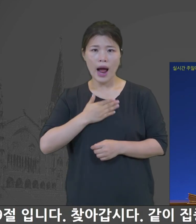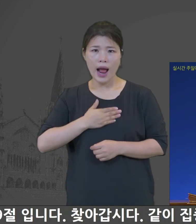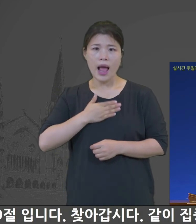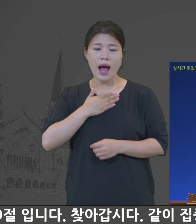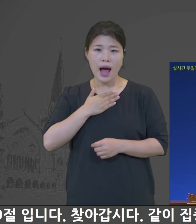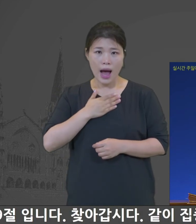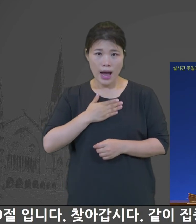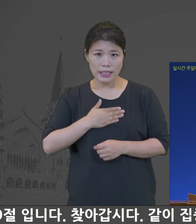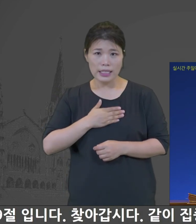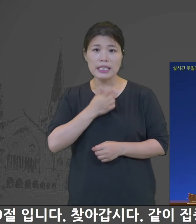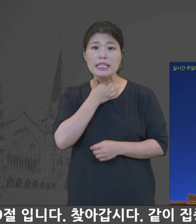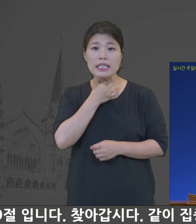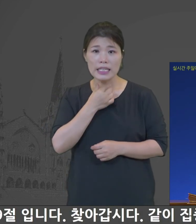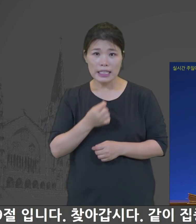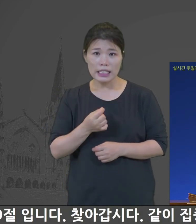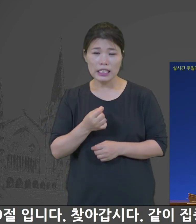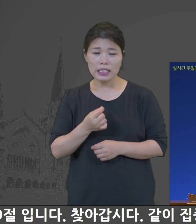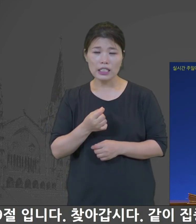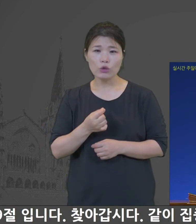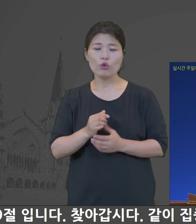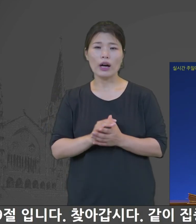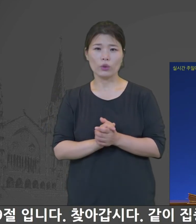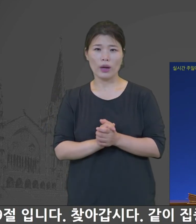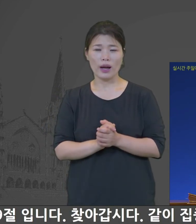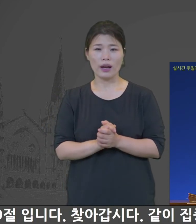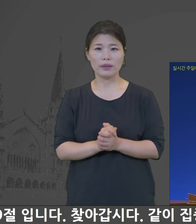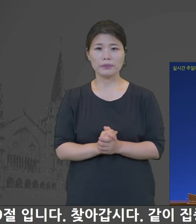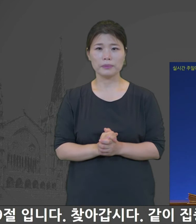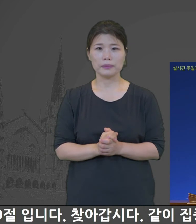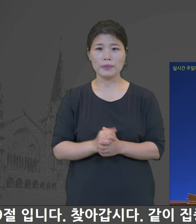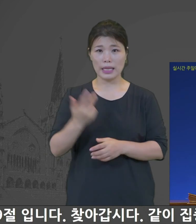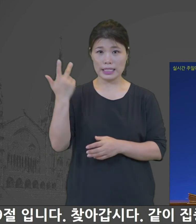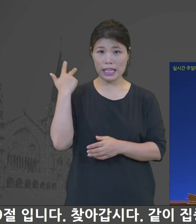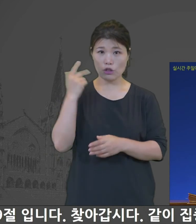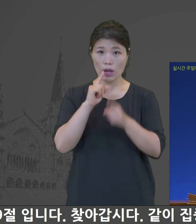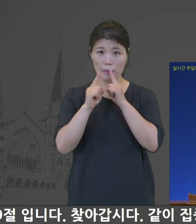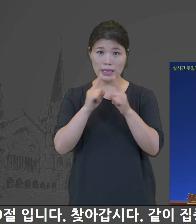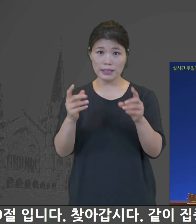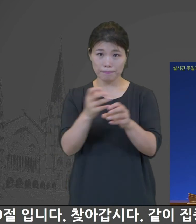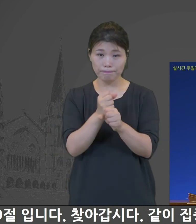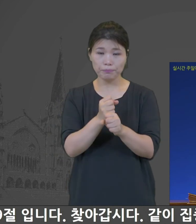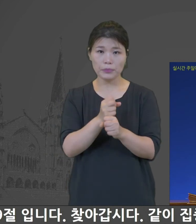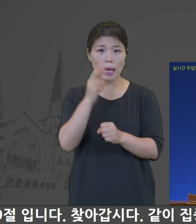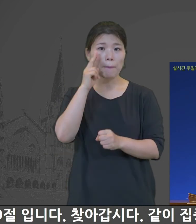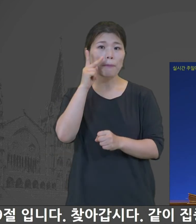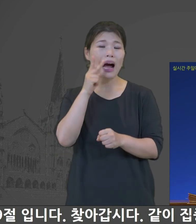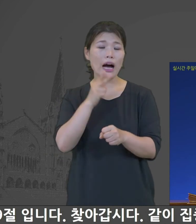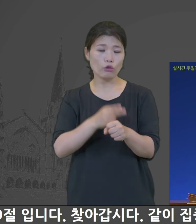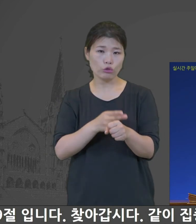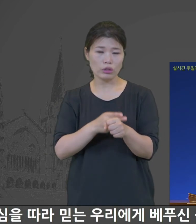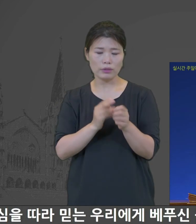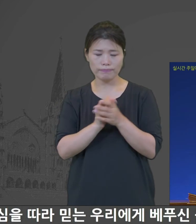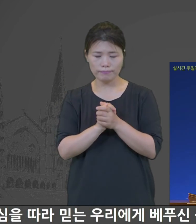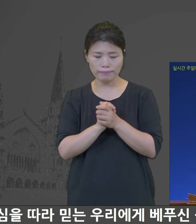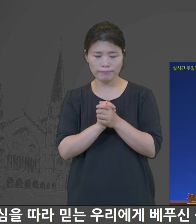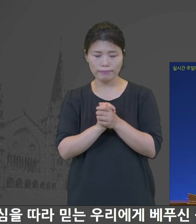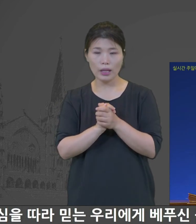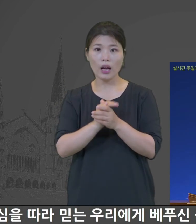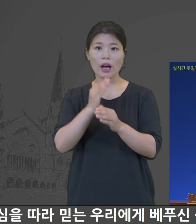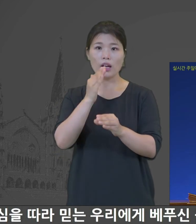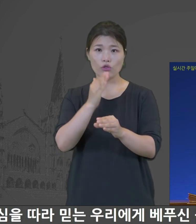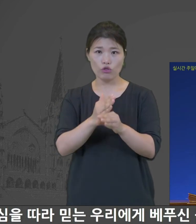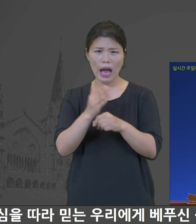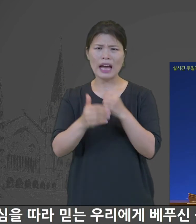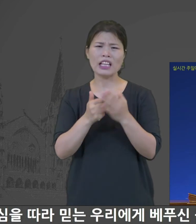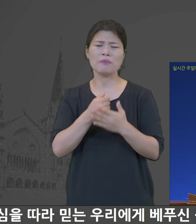하시기를 구하노라. 저를 봐주십시오. 지난주 말씀 요약합니다. 바울은 기도 중에 하나님 알길